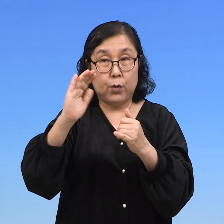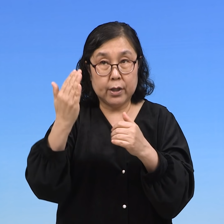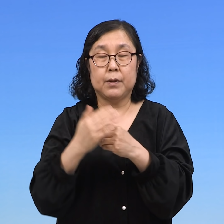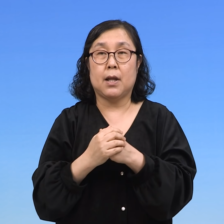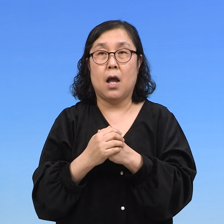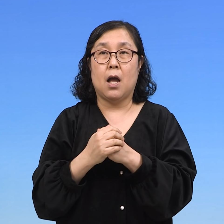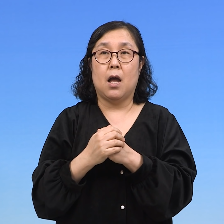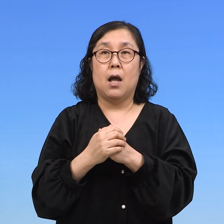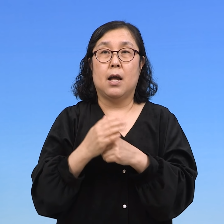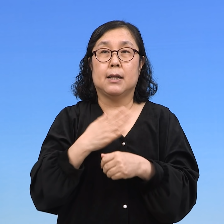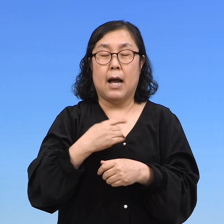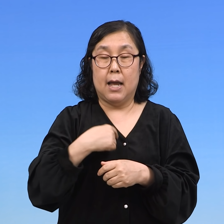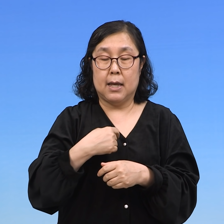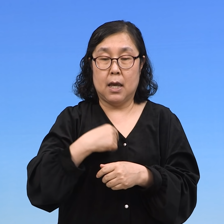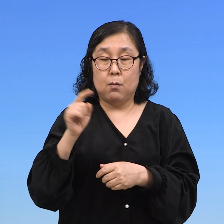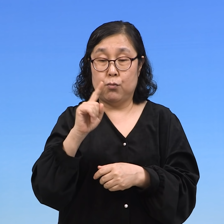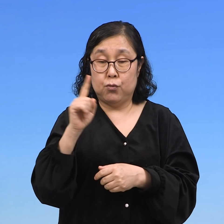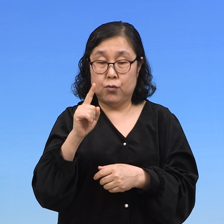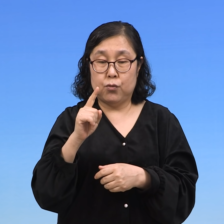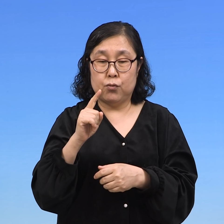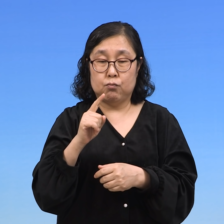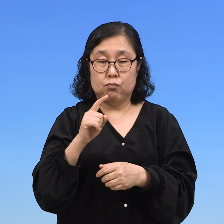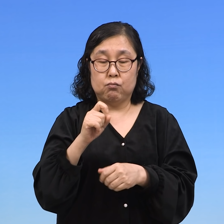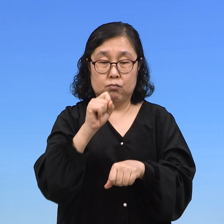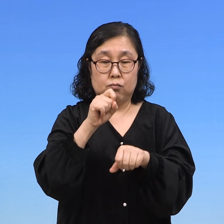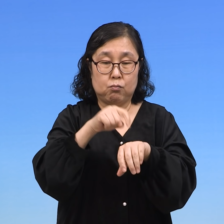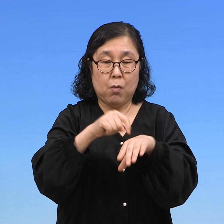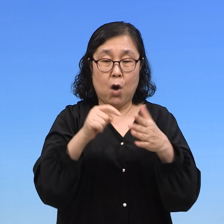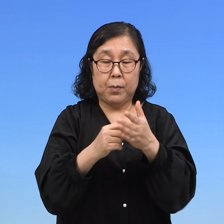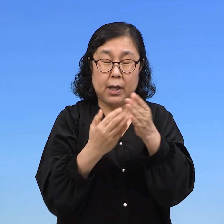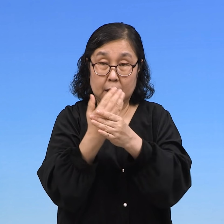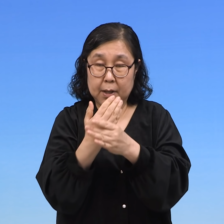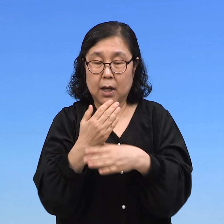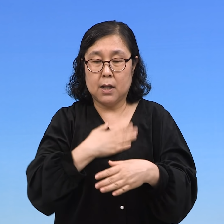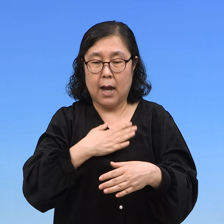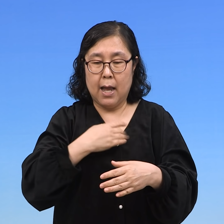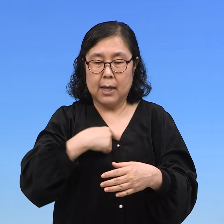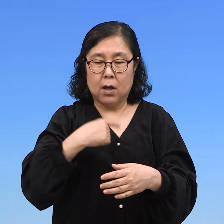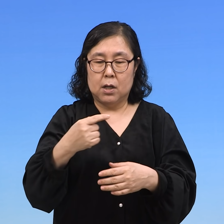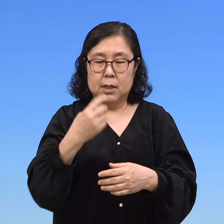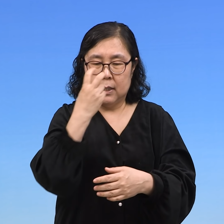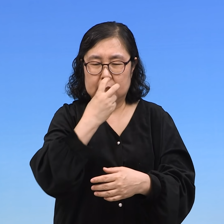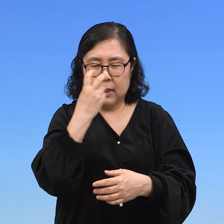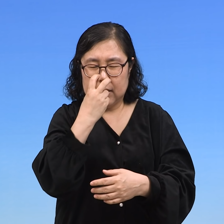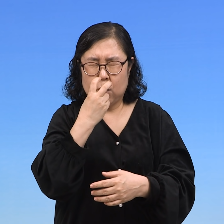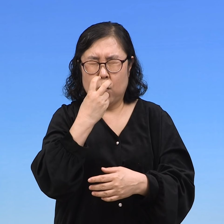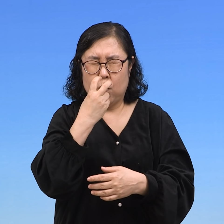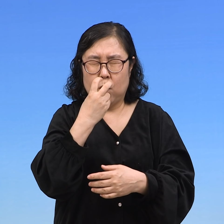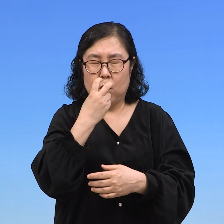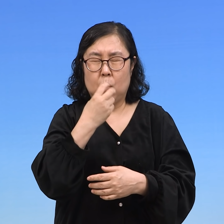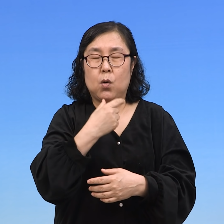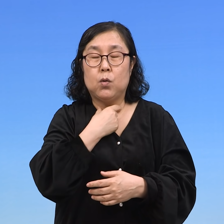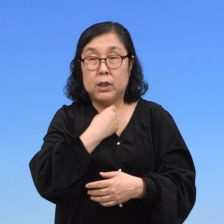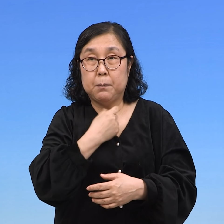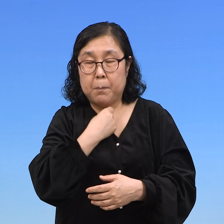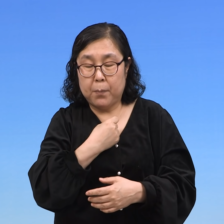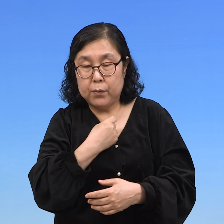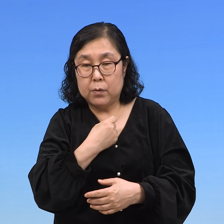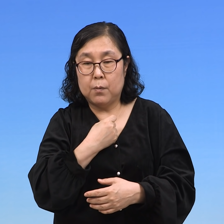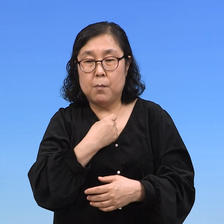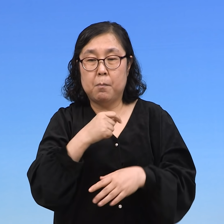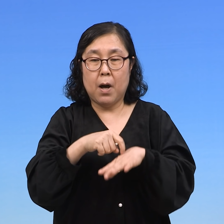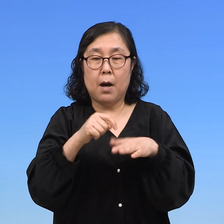그러면 제게 무슨 본능이 있습니까 이거 지켜야지 이거 그리고 또 누가 치고